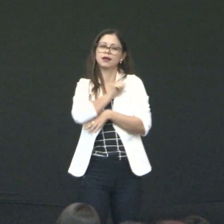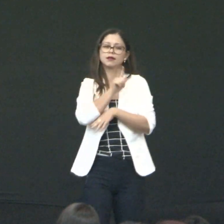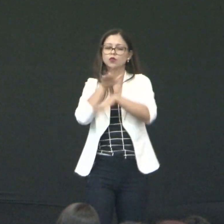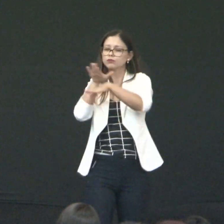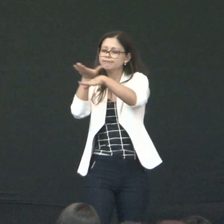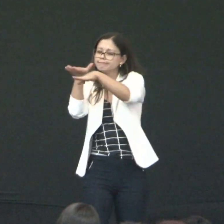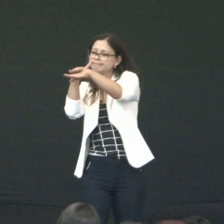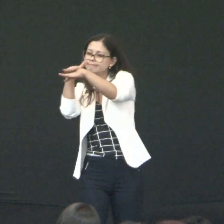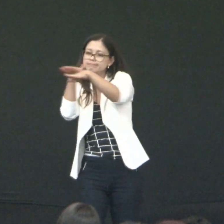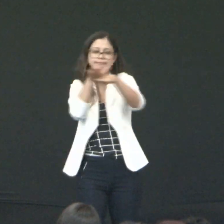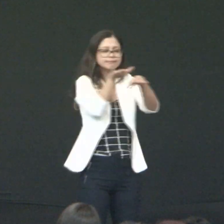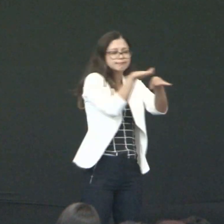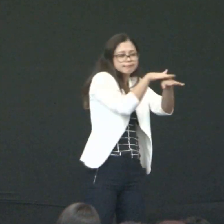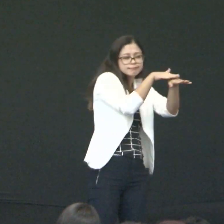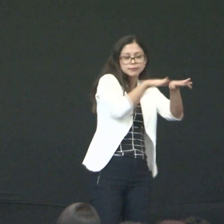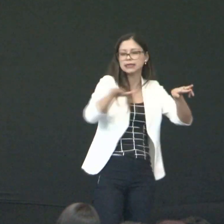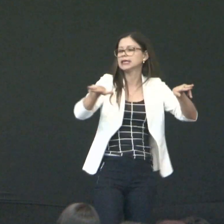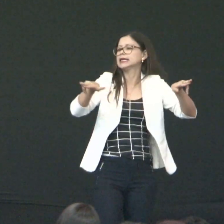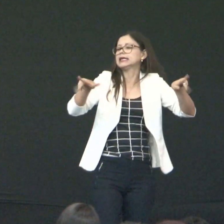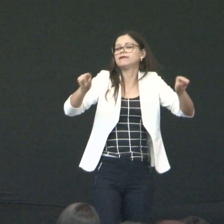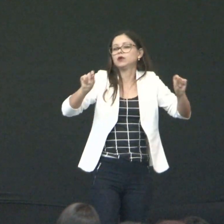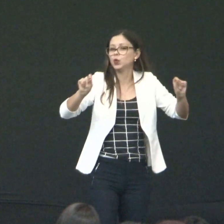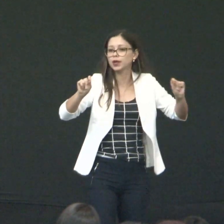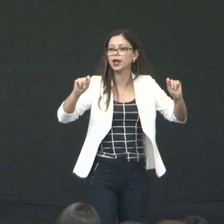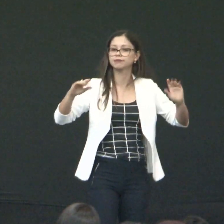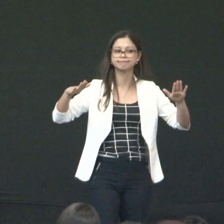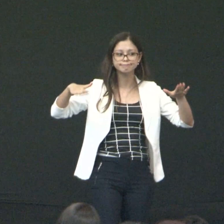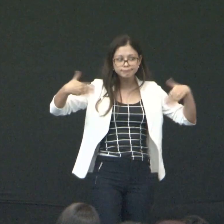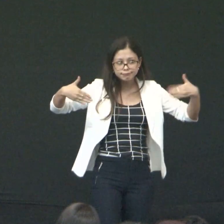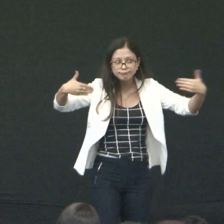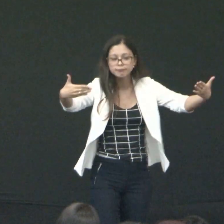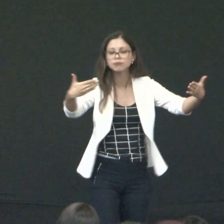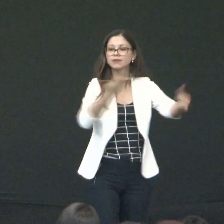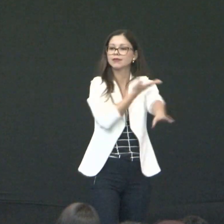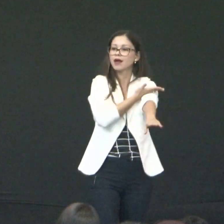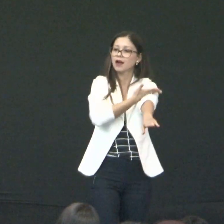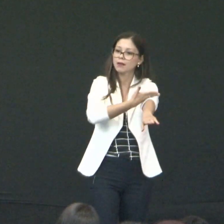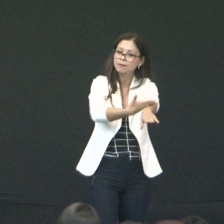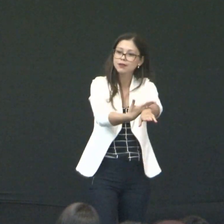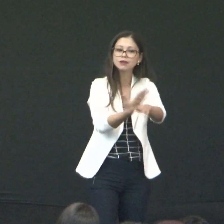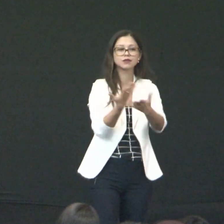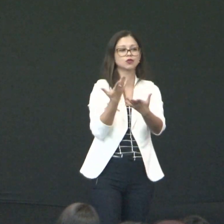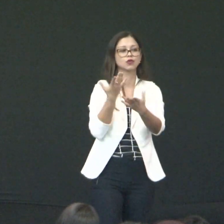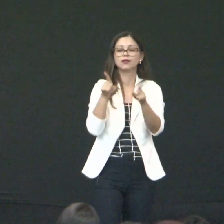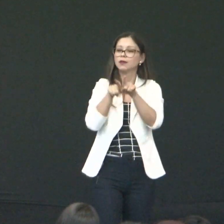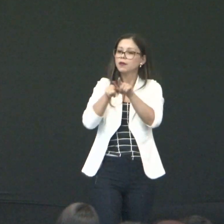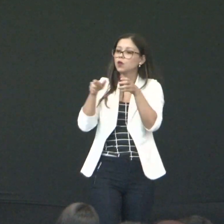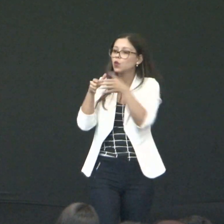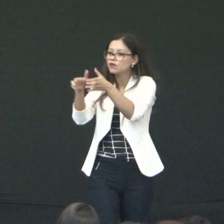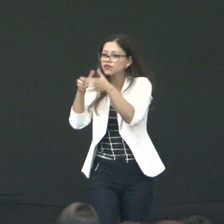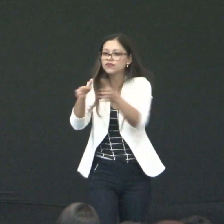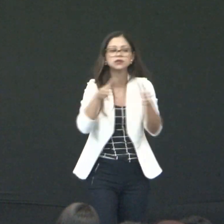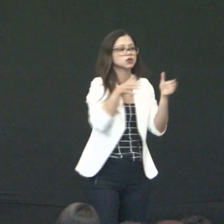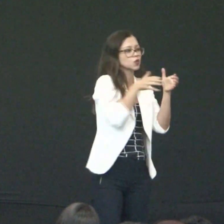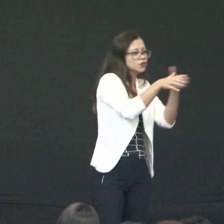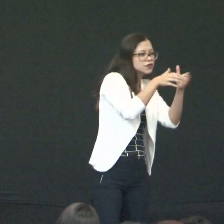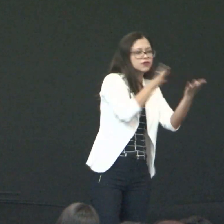Então, uma diferença entre esses dois profissionais trabalhando são as nuances que eles se utilizam